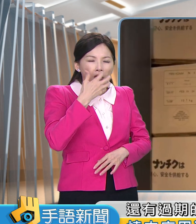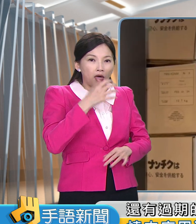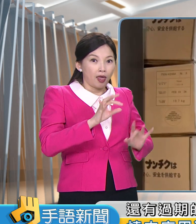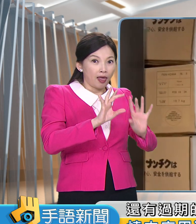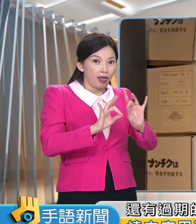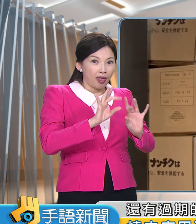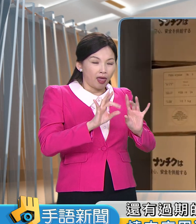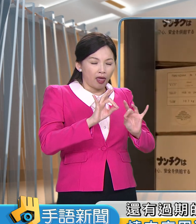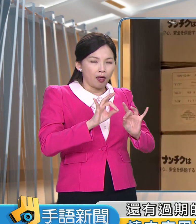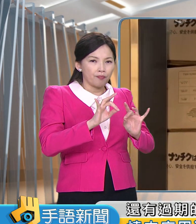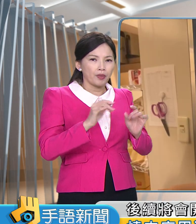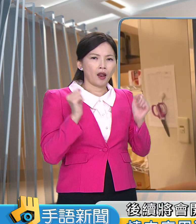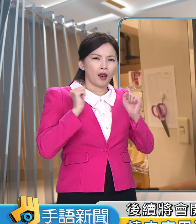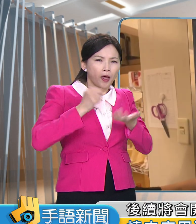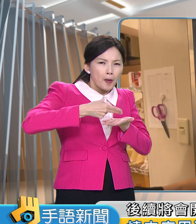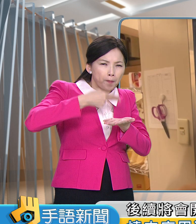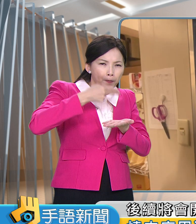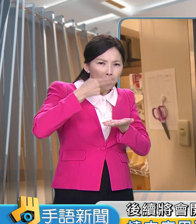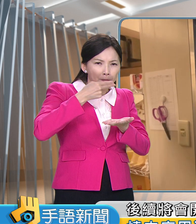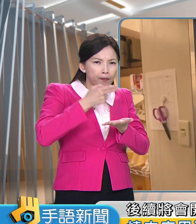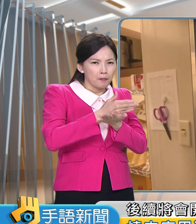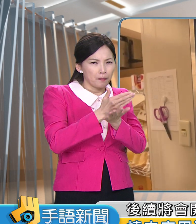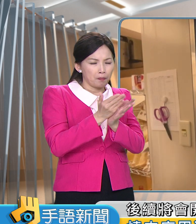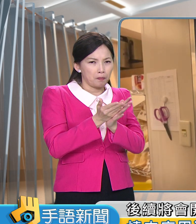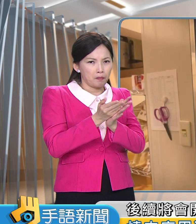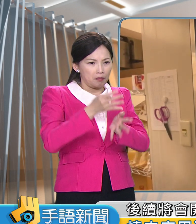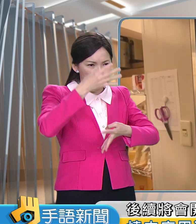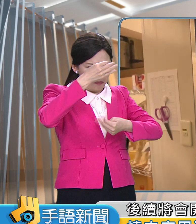食品，后续将会开罚。